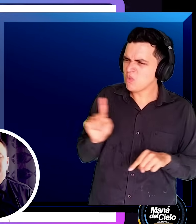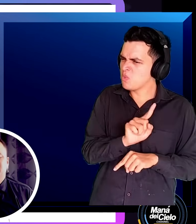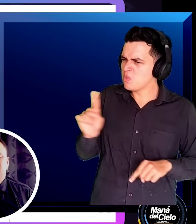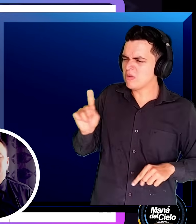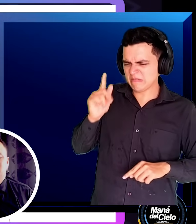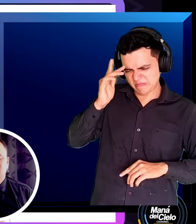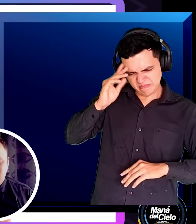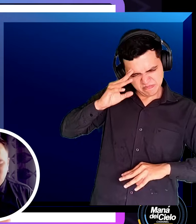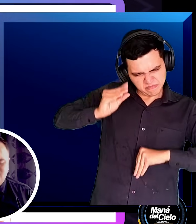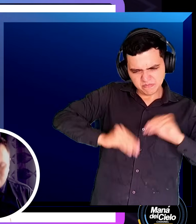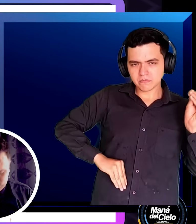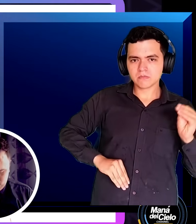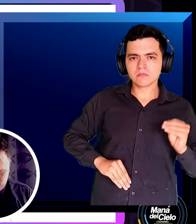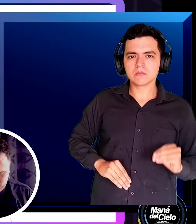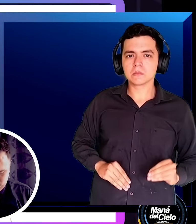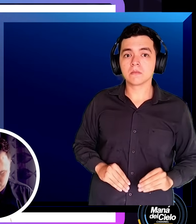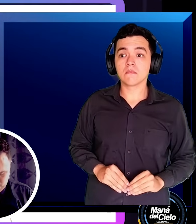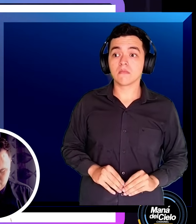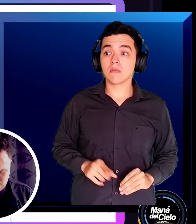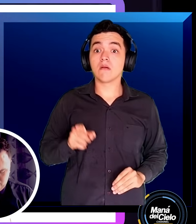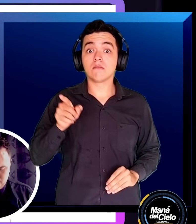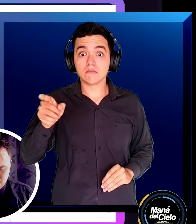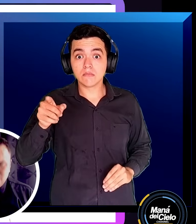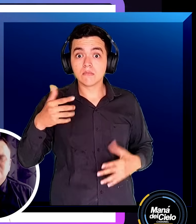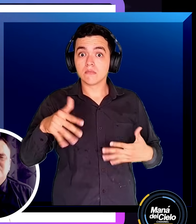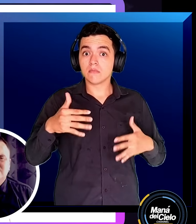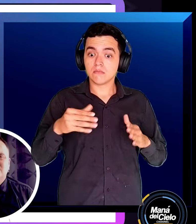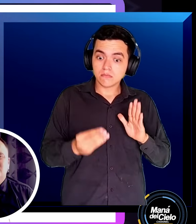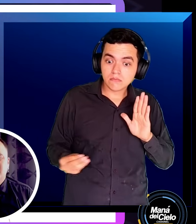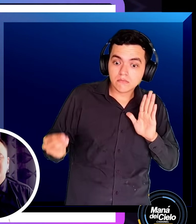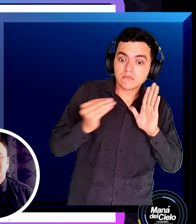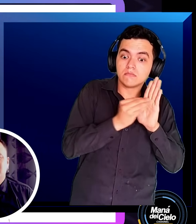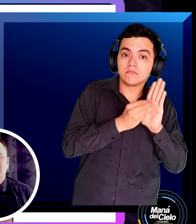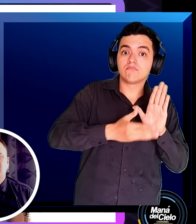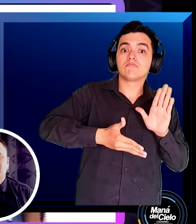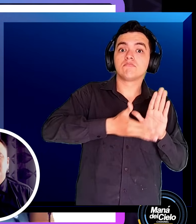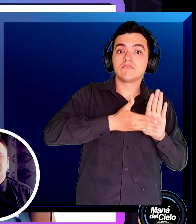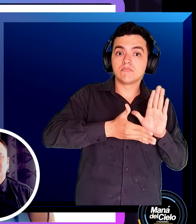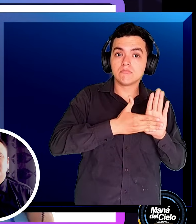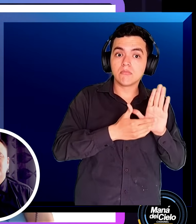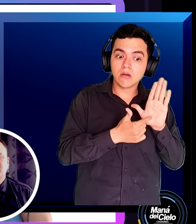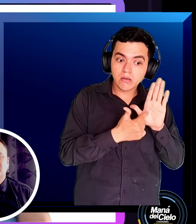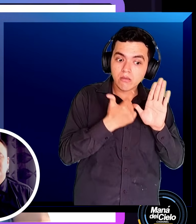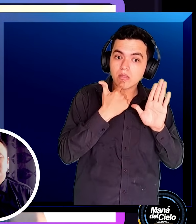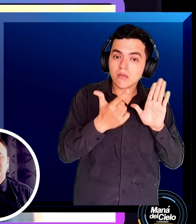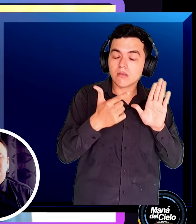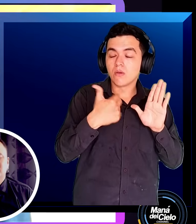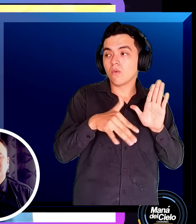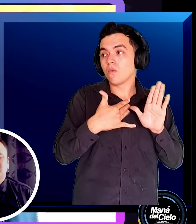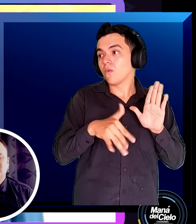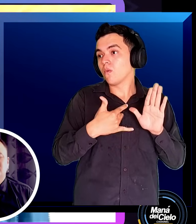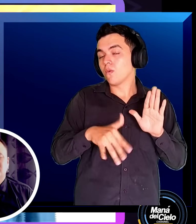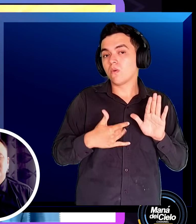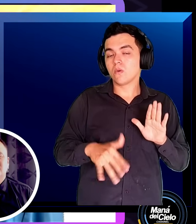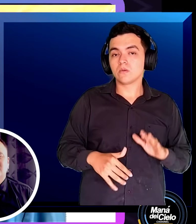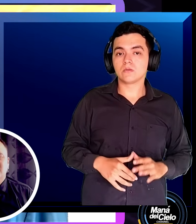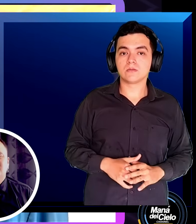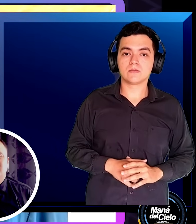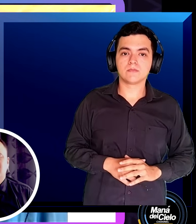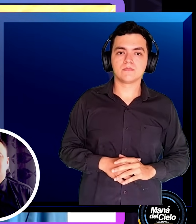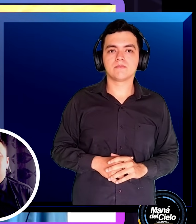No dijo casa de alabanza y gloria a Dios, hay que alabar. No dijo casa de programas y hacemos